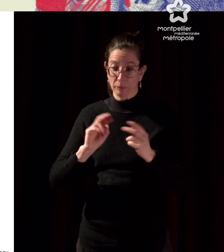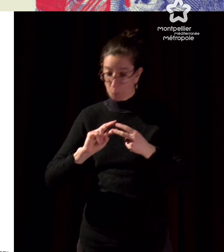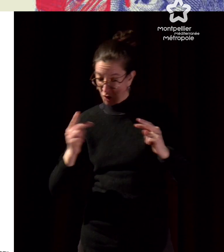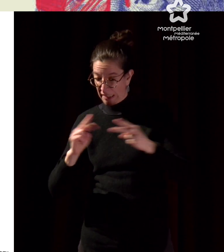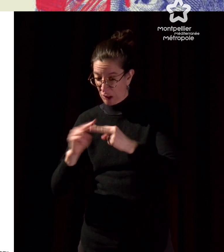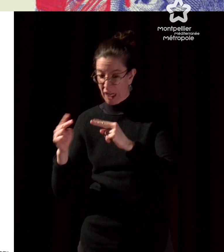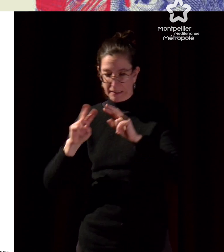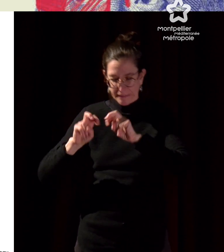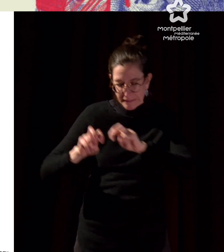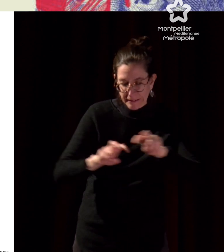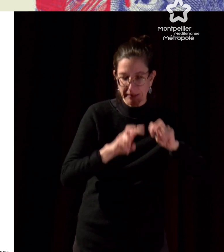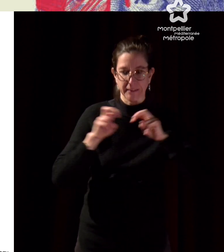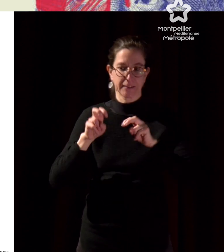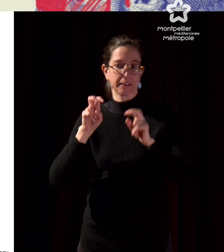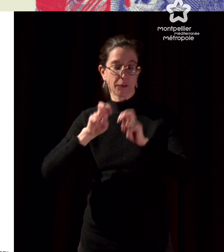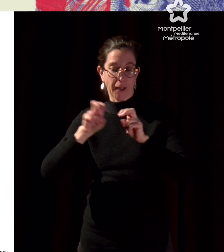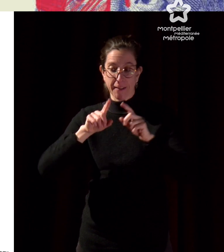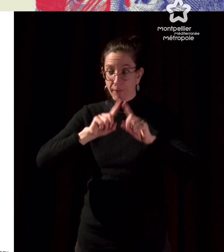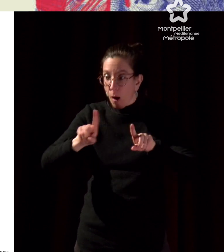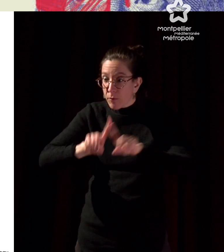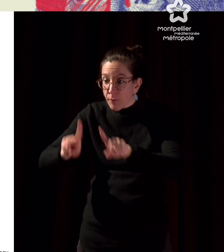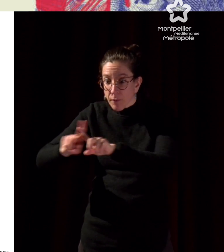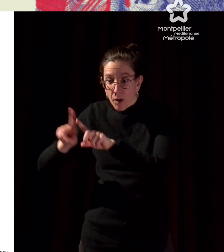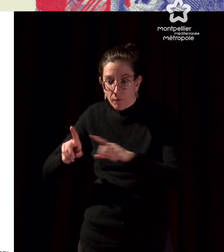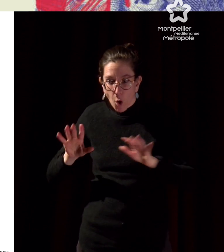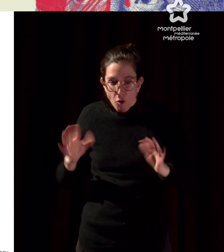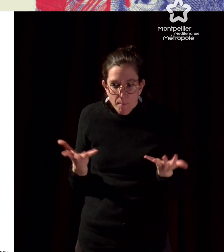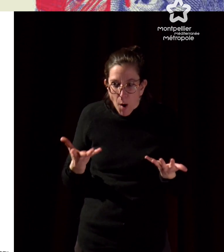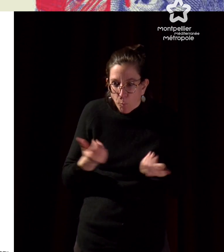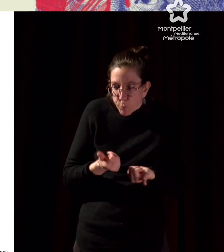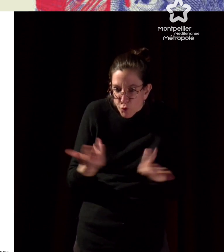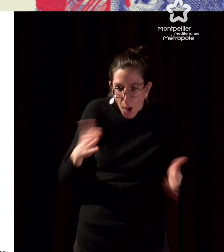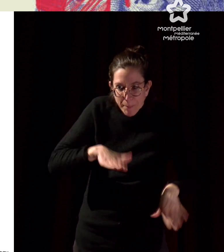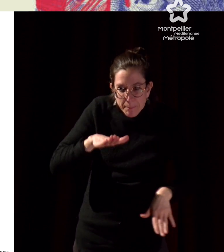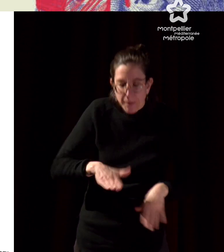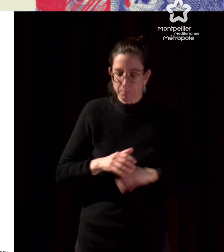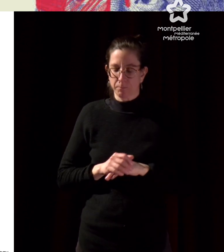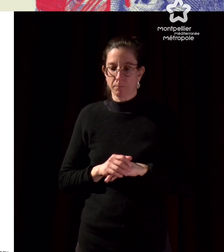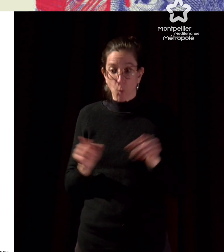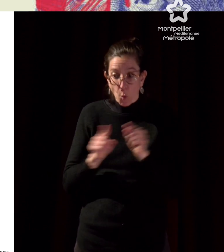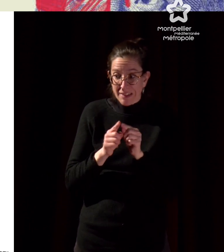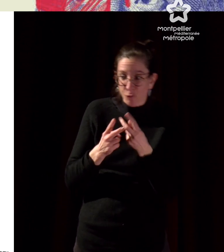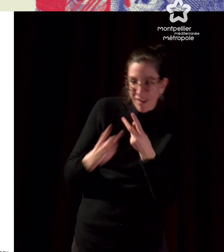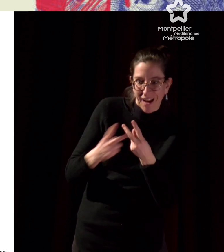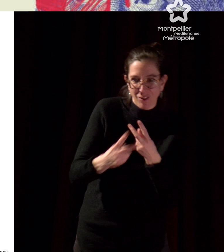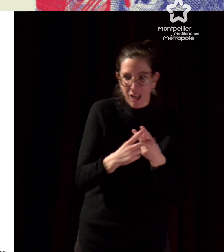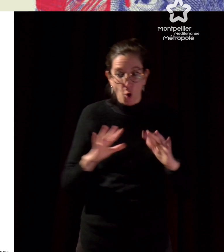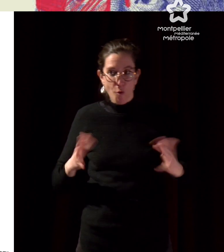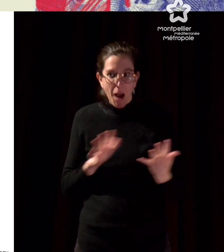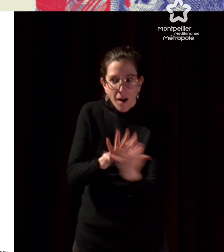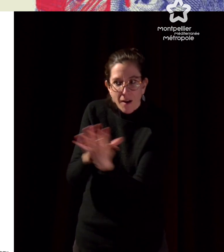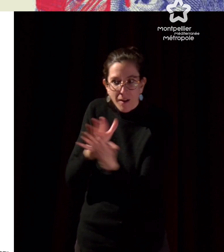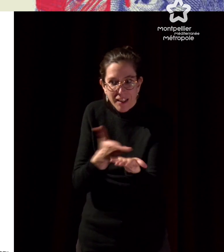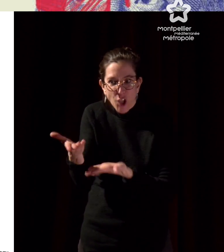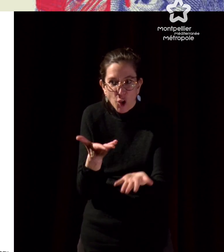essayer d'explorer la diversité de ces populations-là et comment elles échangent avec leurs voisins. C'est-à-dire, ce qu'il y a d'intéressant, c'est